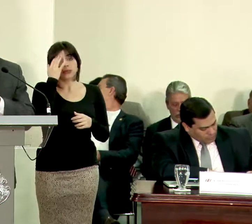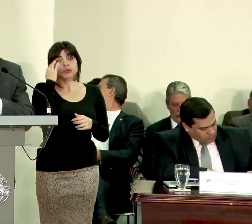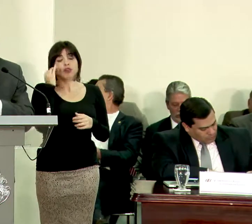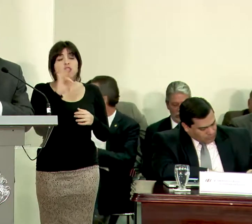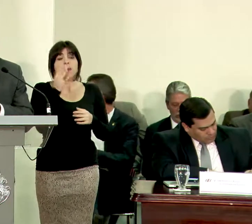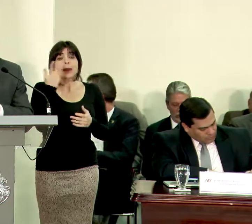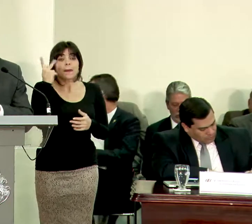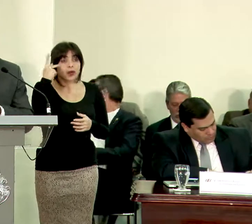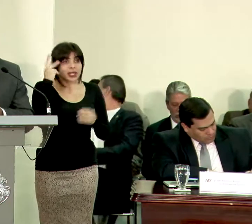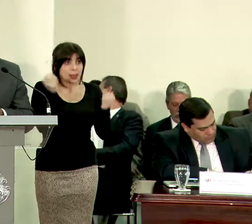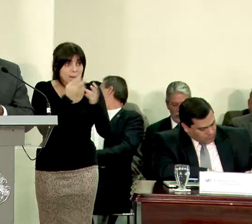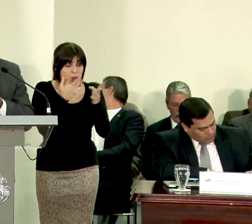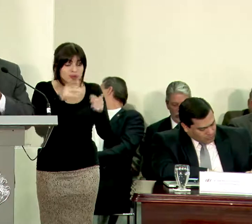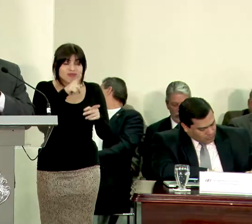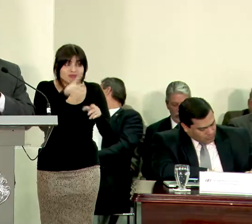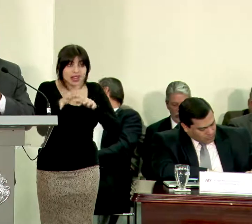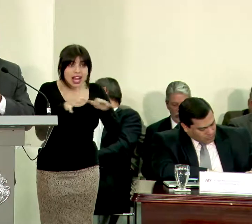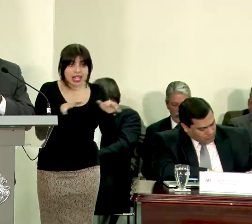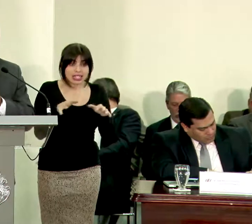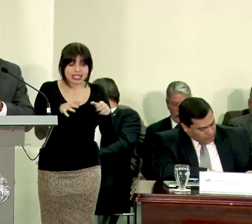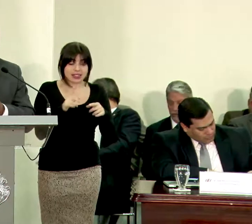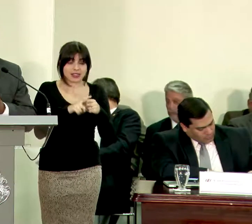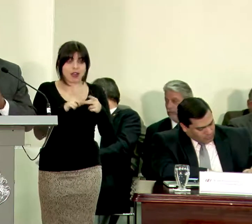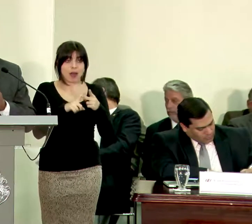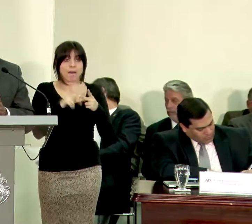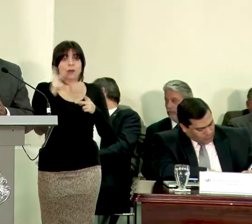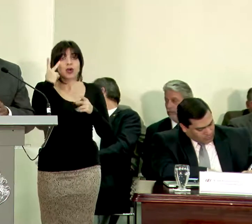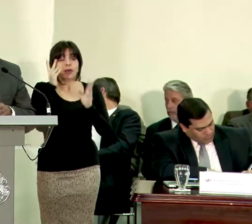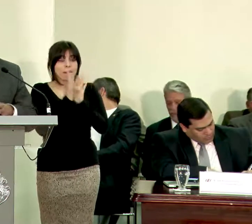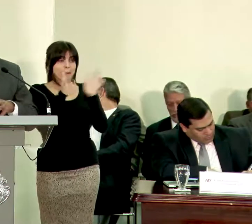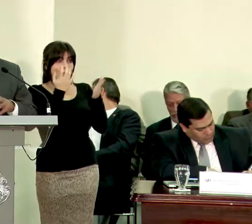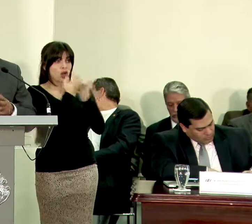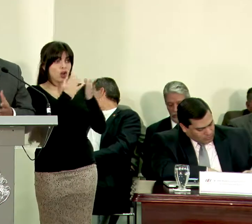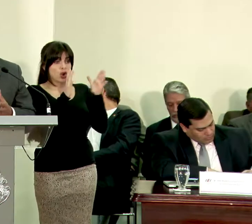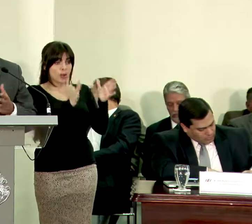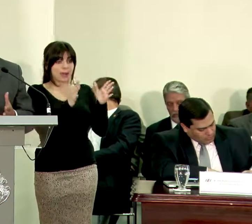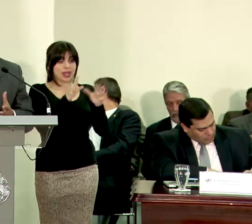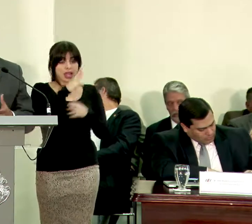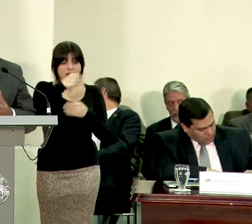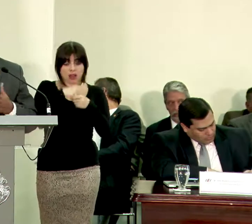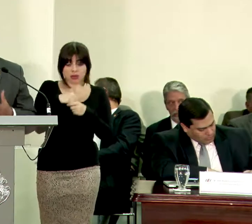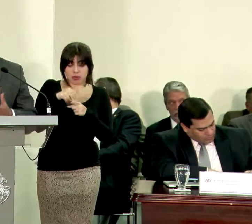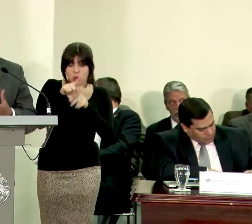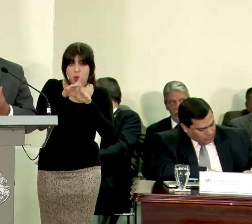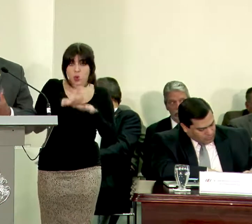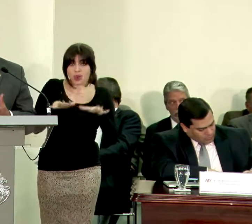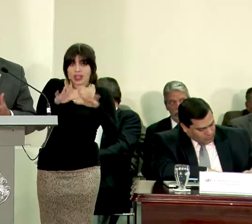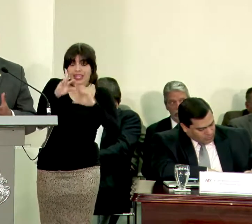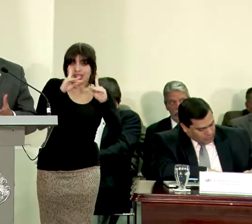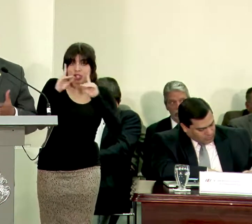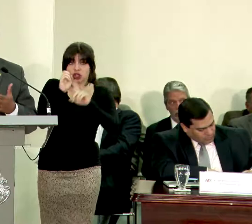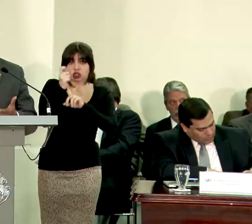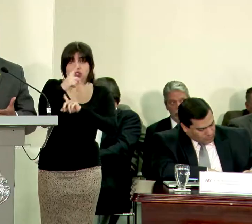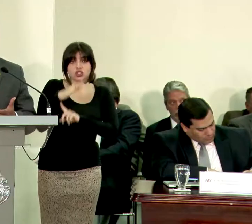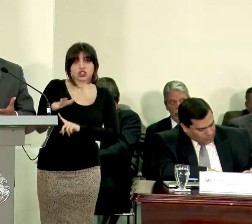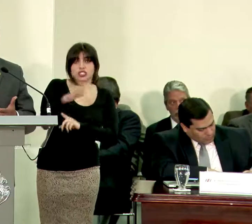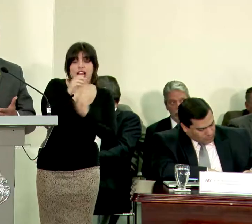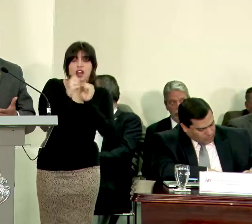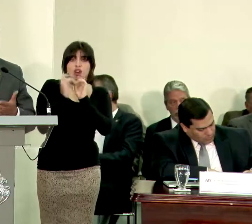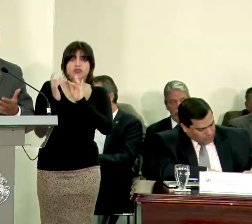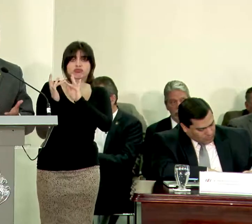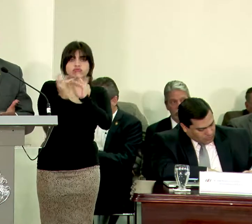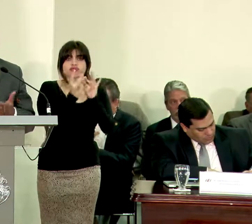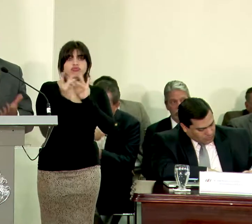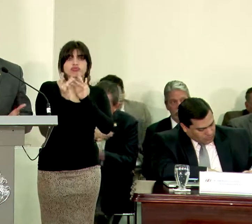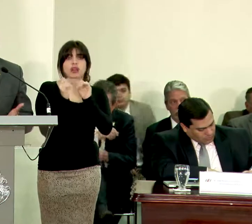que la política pública activa, la política macroeconómica, en un contexto de diálogo social, en alianza con los